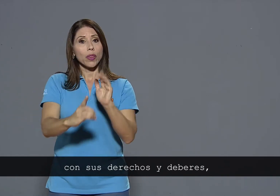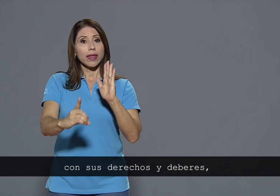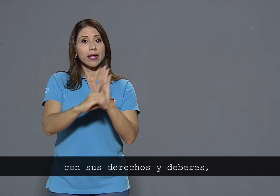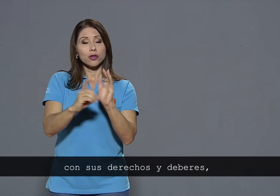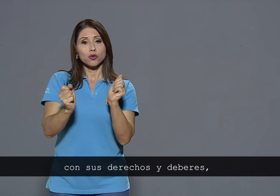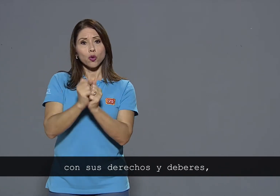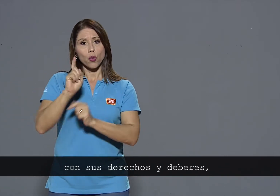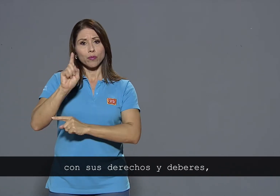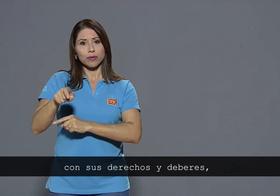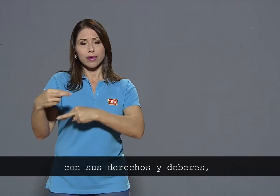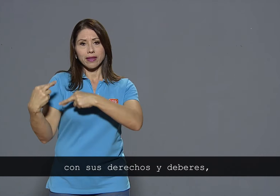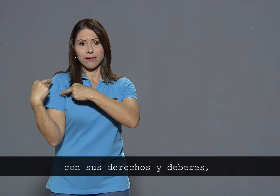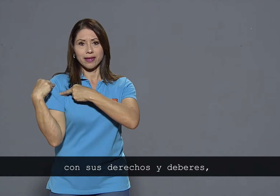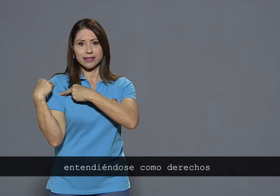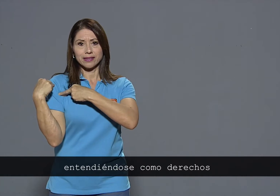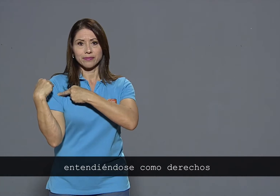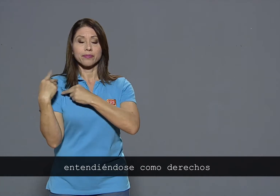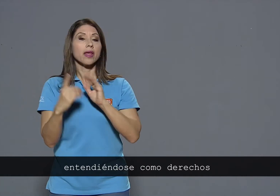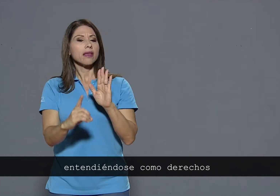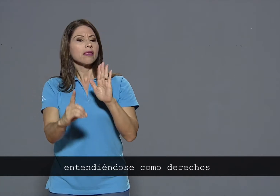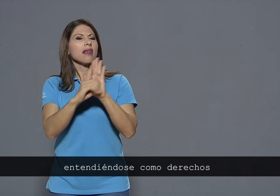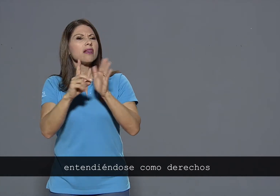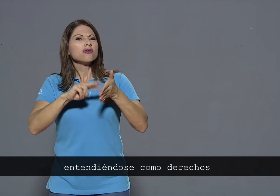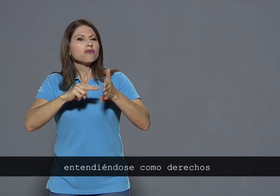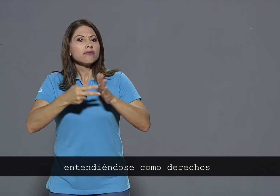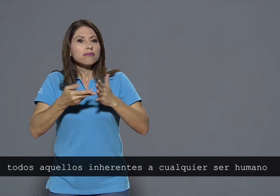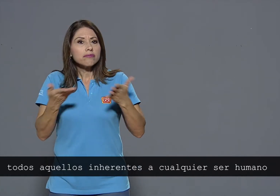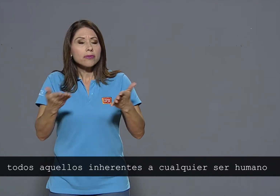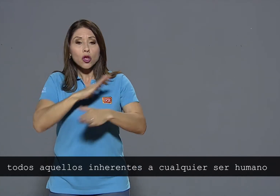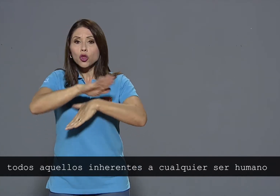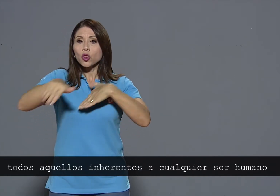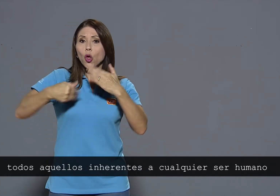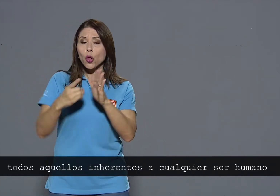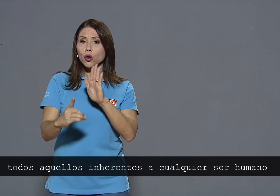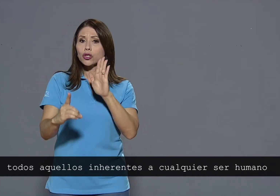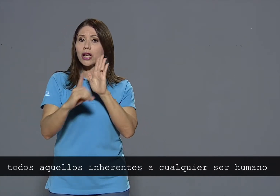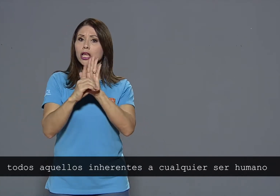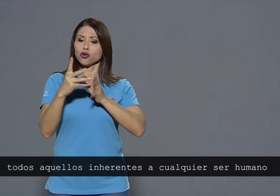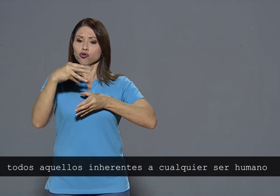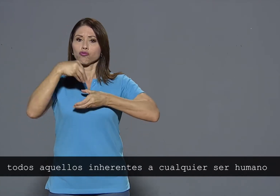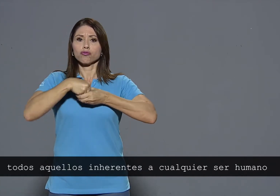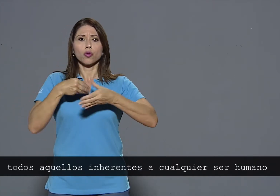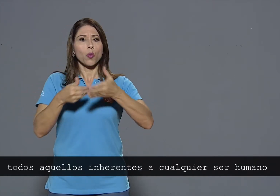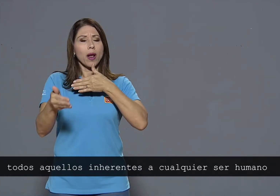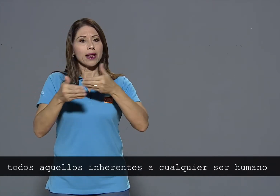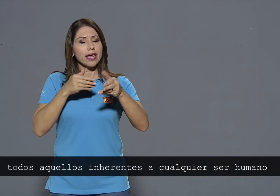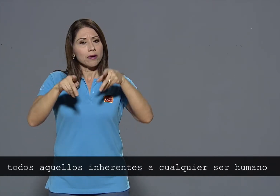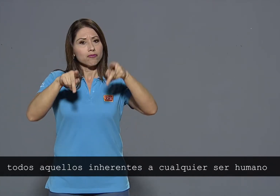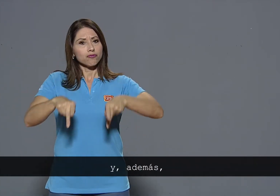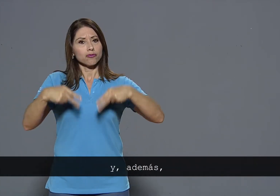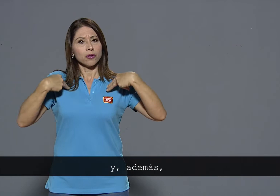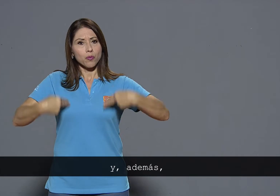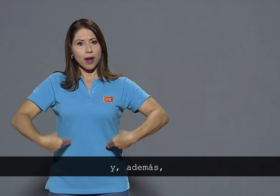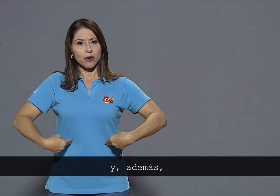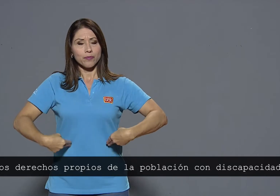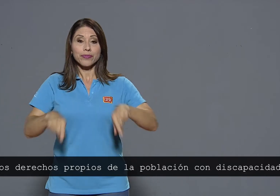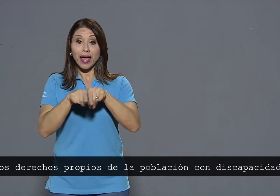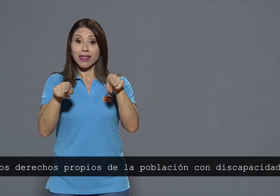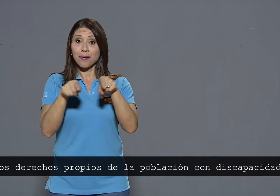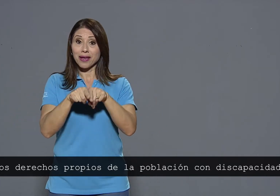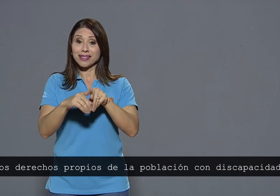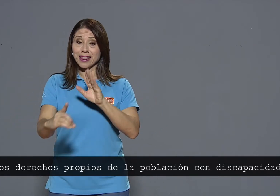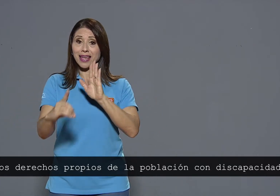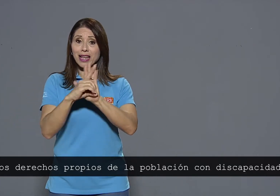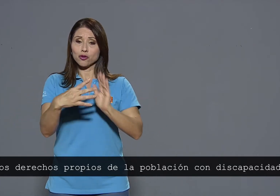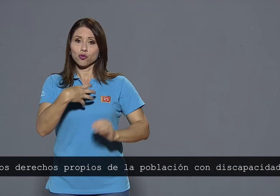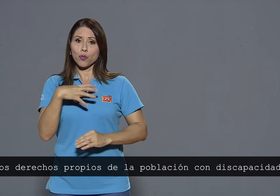con sus derechos y deberes, entendiéndose como derechos todos aquellos inherentes a cualquier ser humano y además los